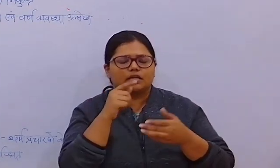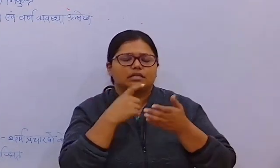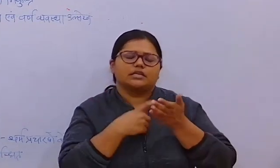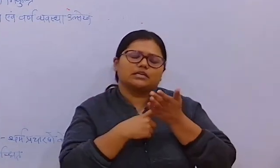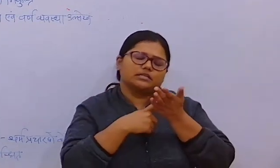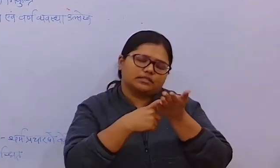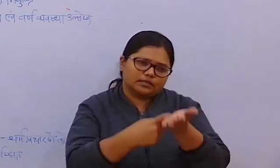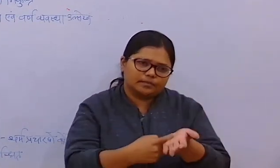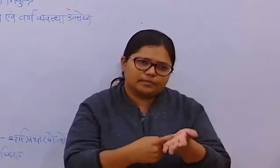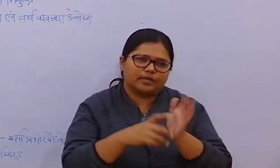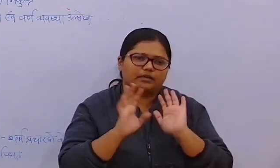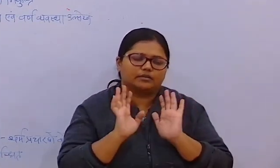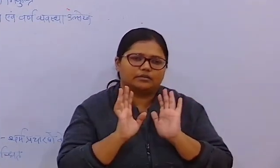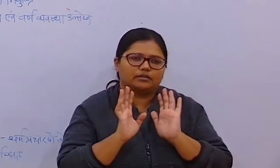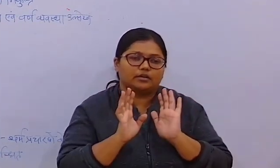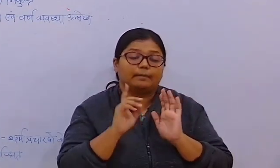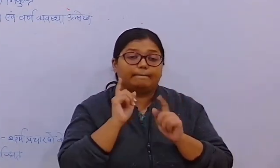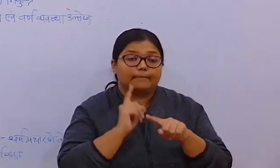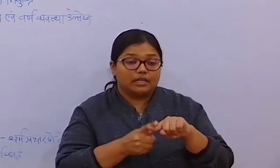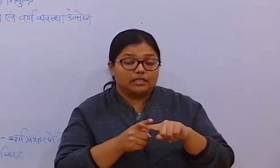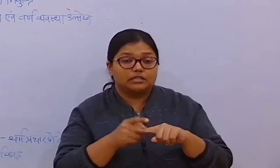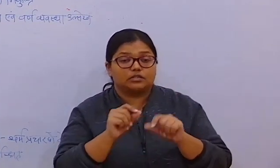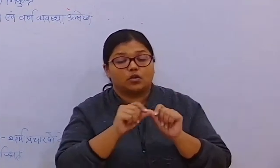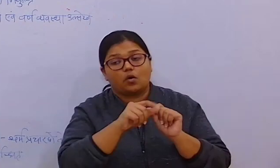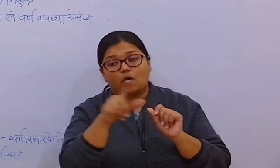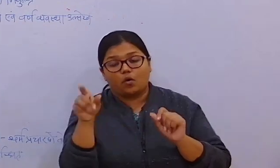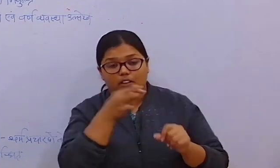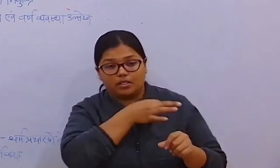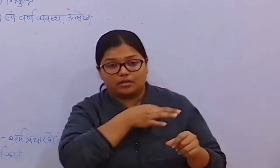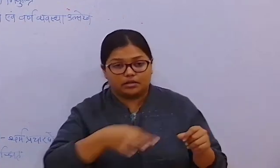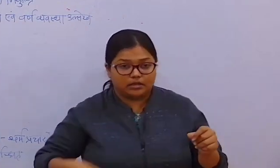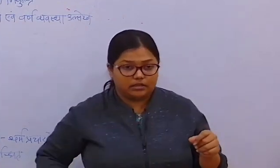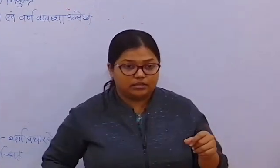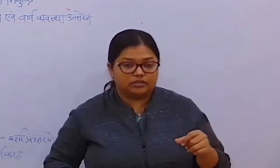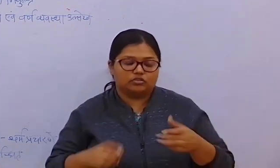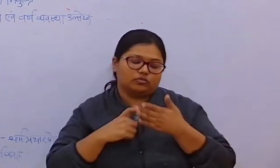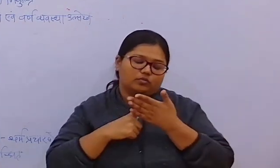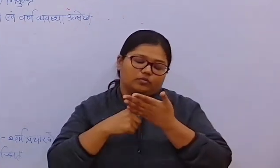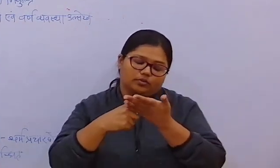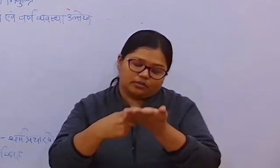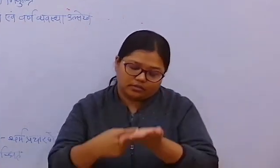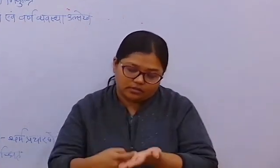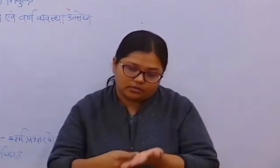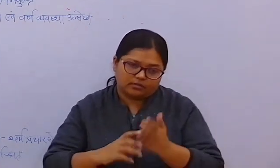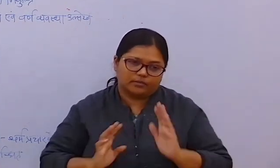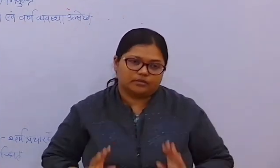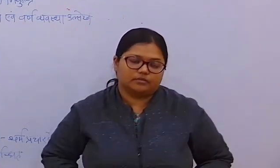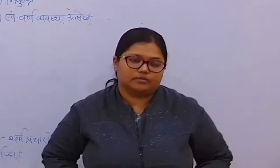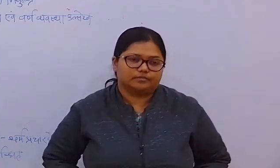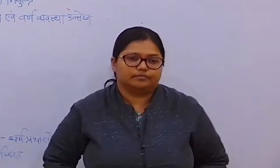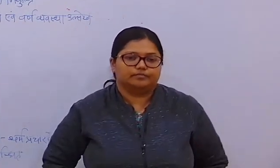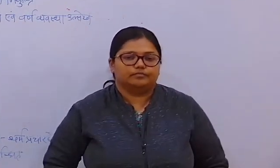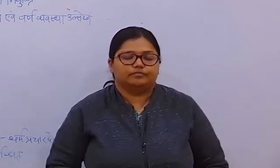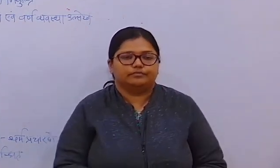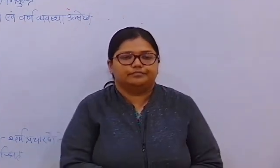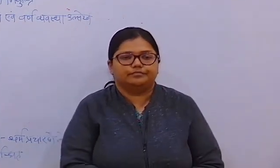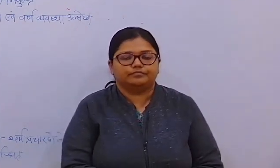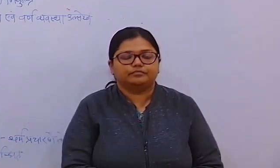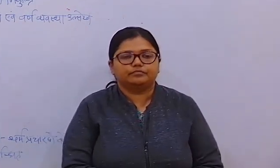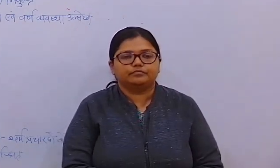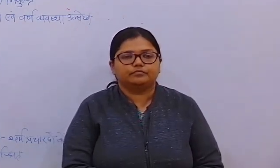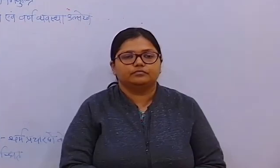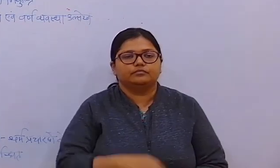उस सभी धर्मों का आदर करना चाहिए। फिर हम आते हैं 13वें शिलालेख में, 13वें शिलालेख में क्या है